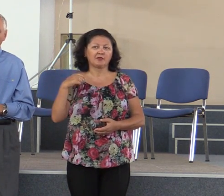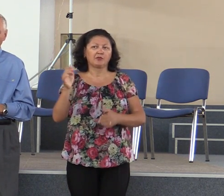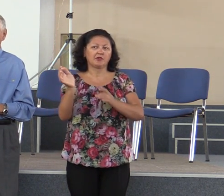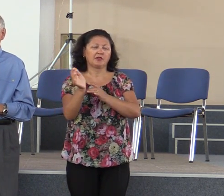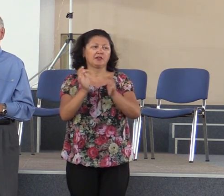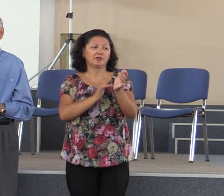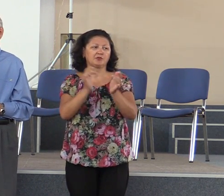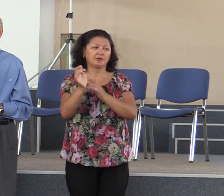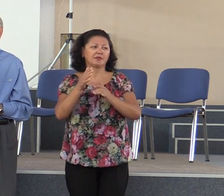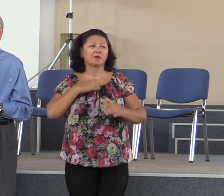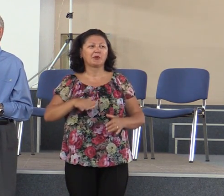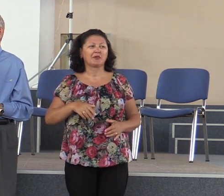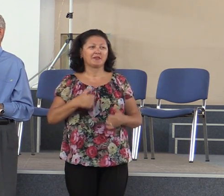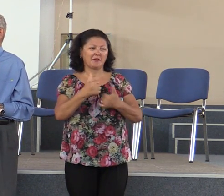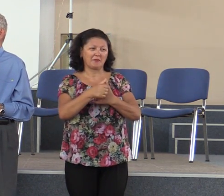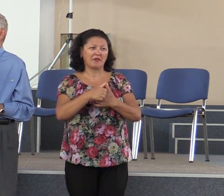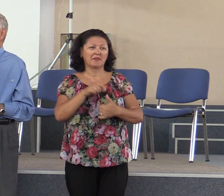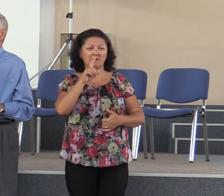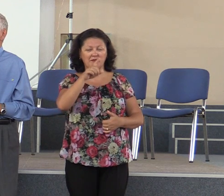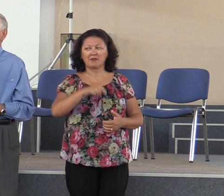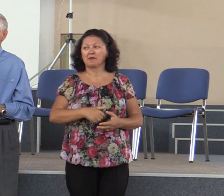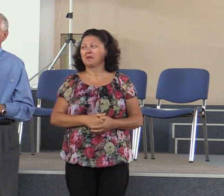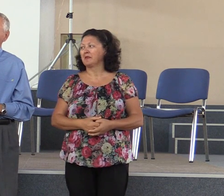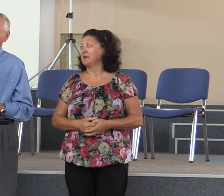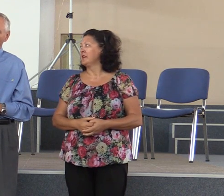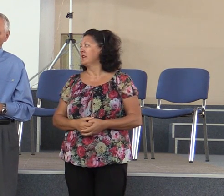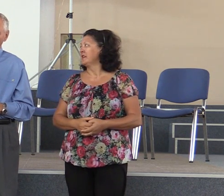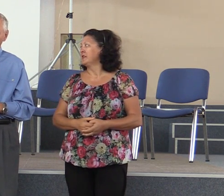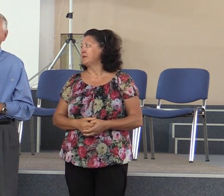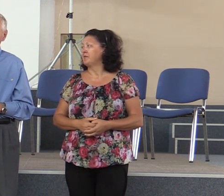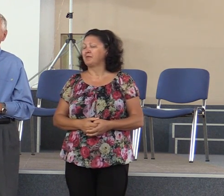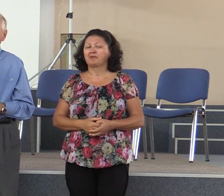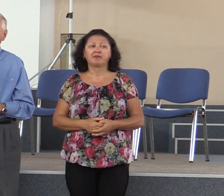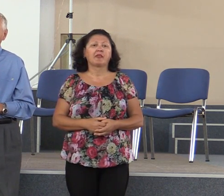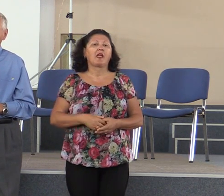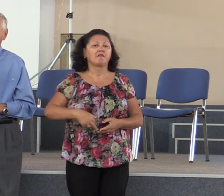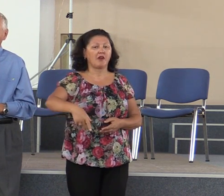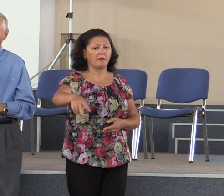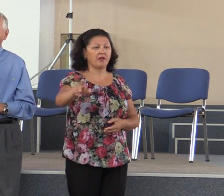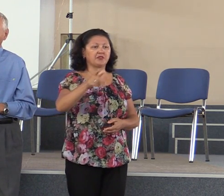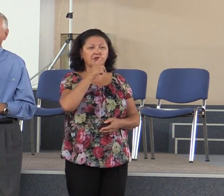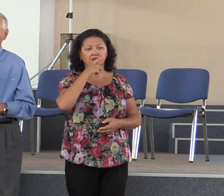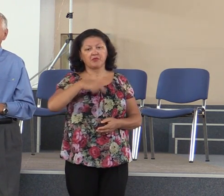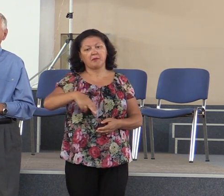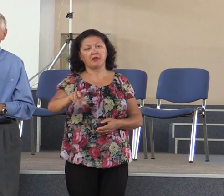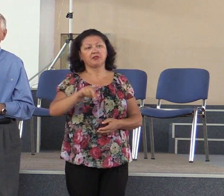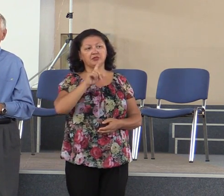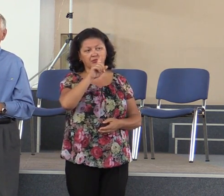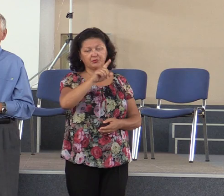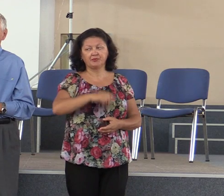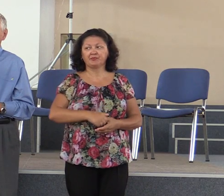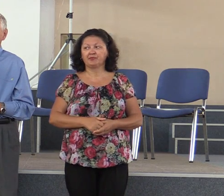să fie prietenul tău. He'll go where you go. El va merge unde mergi și tu. And it doesn't matter to him how you